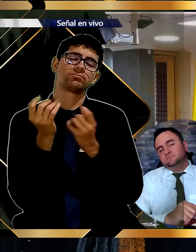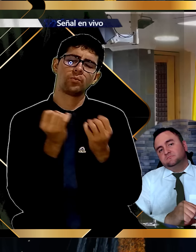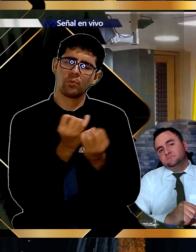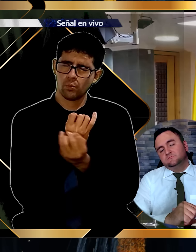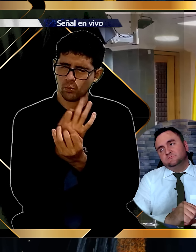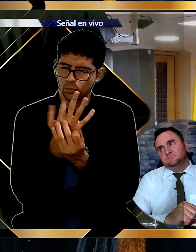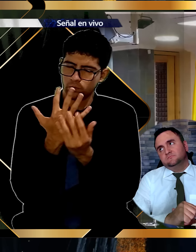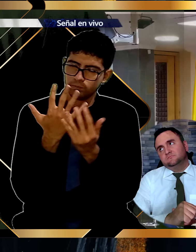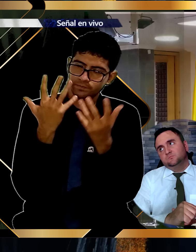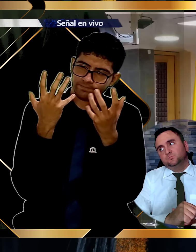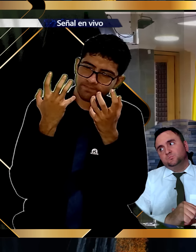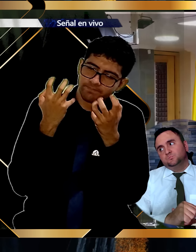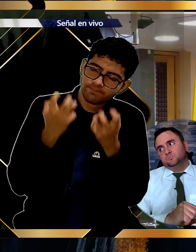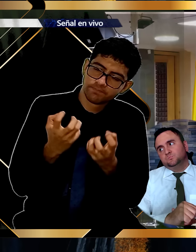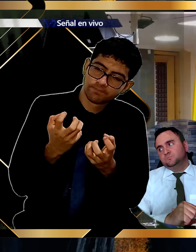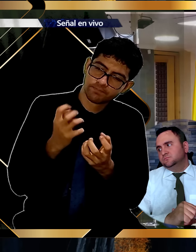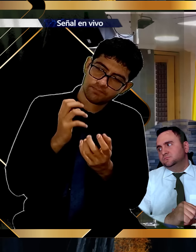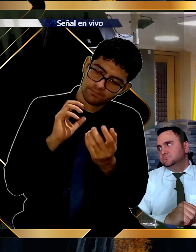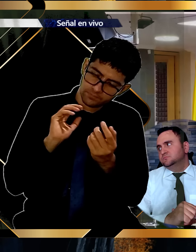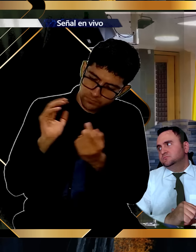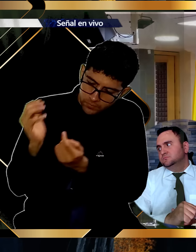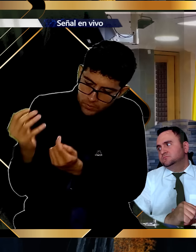como la gallina junta sus polluelos?